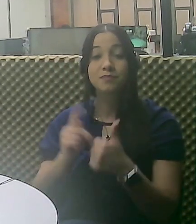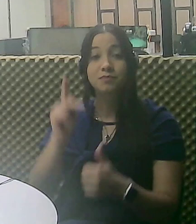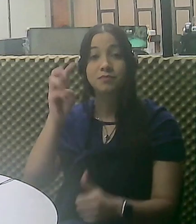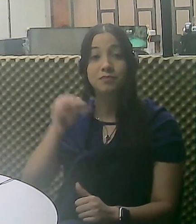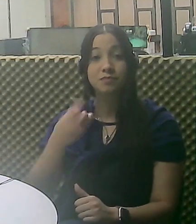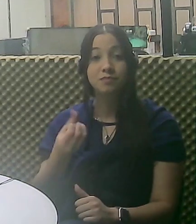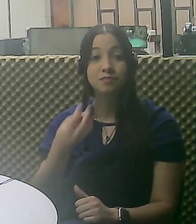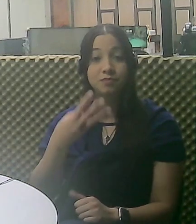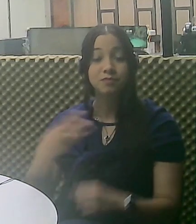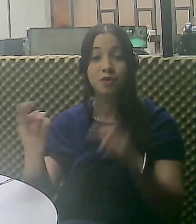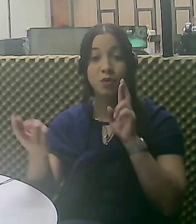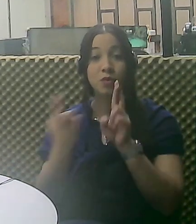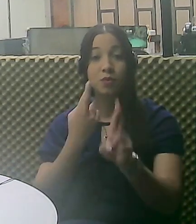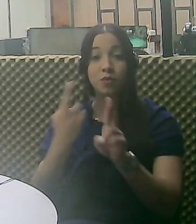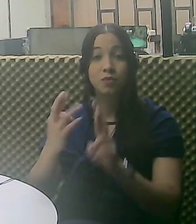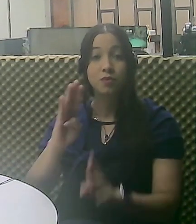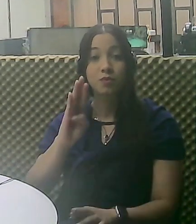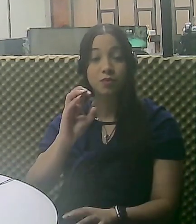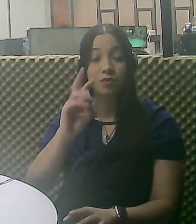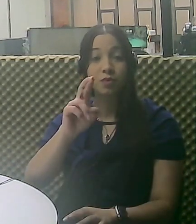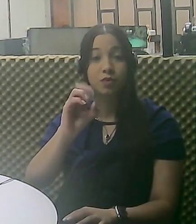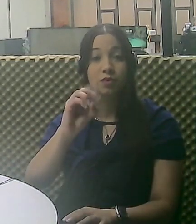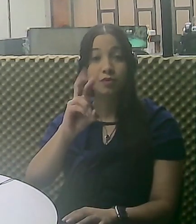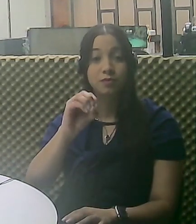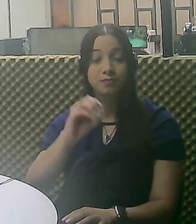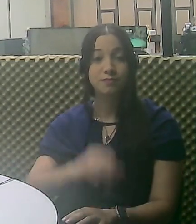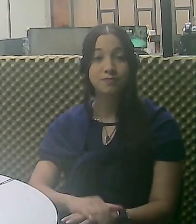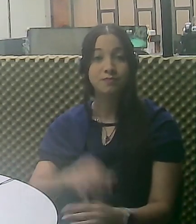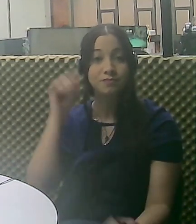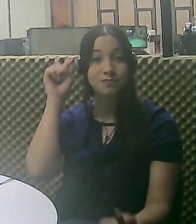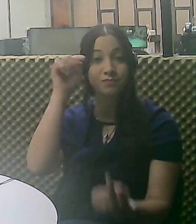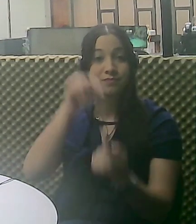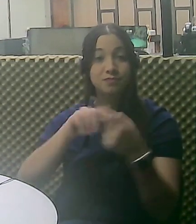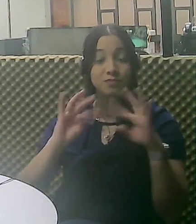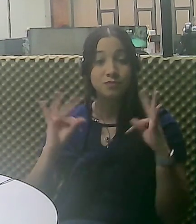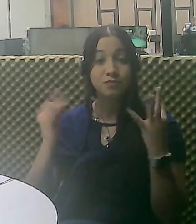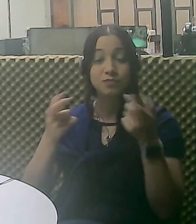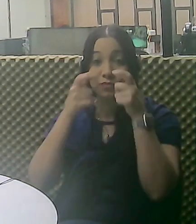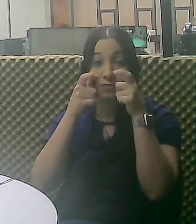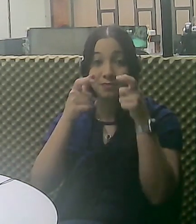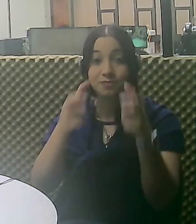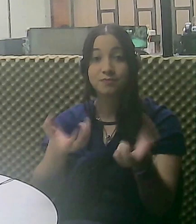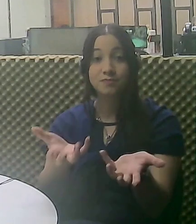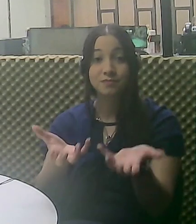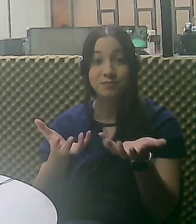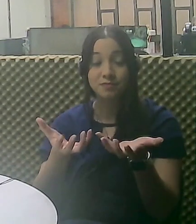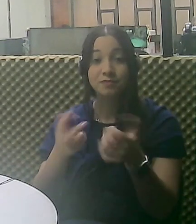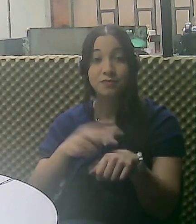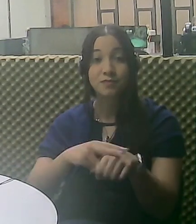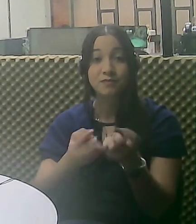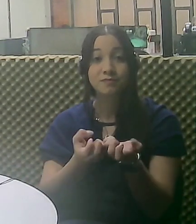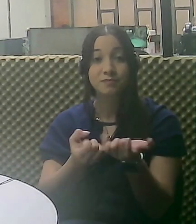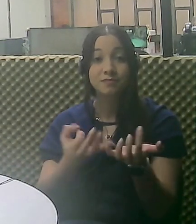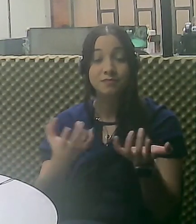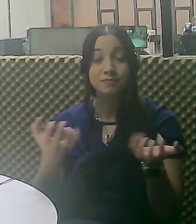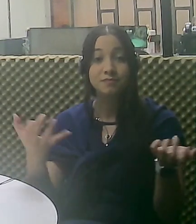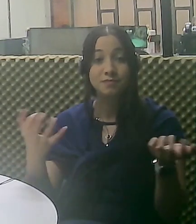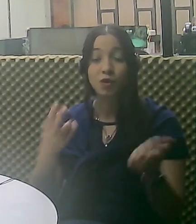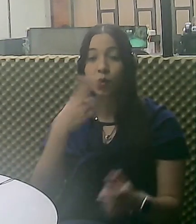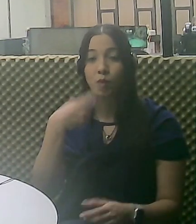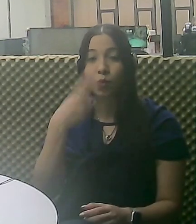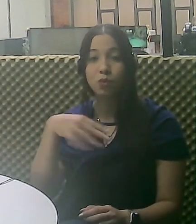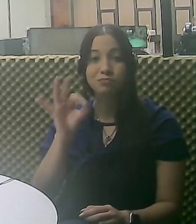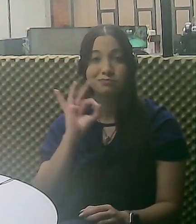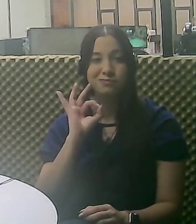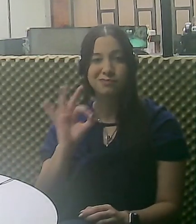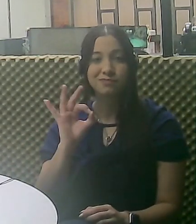63 da rodovia BR-050, e é direcionado a todos que tenham interesse em produzir alimentos altamente